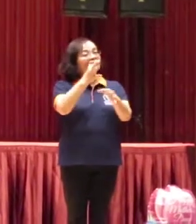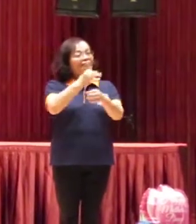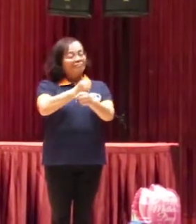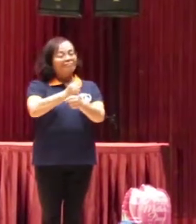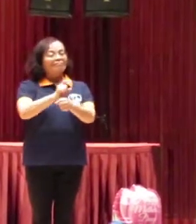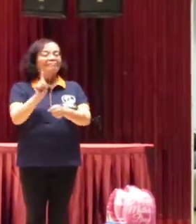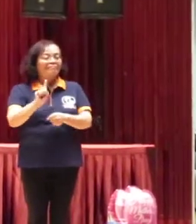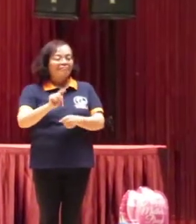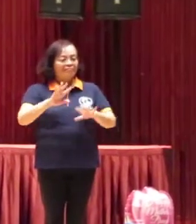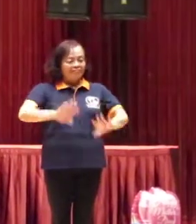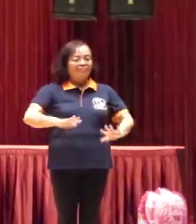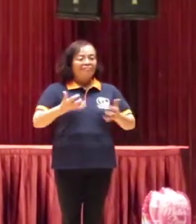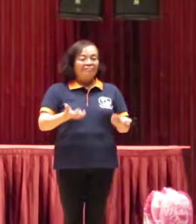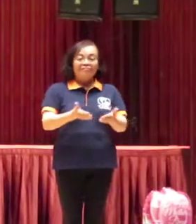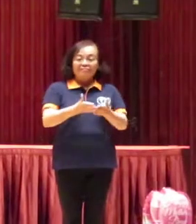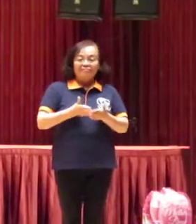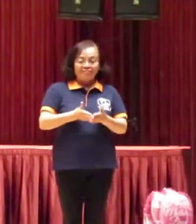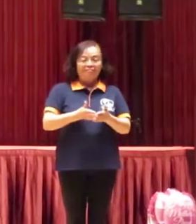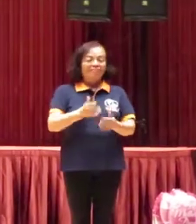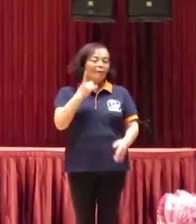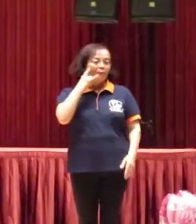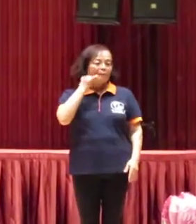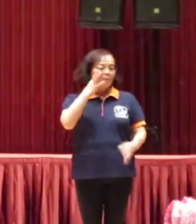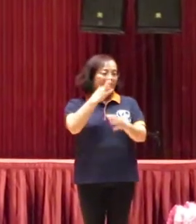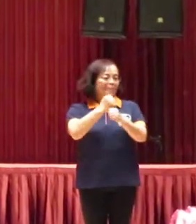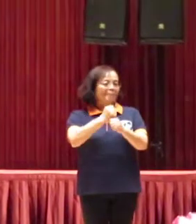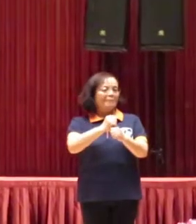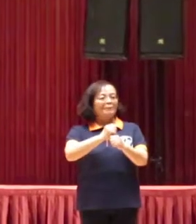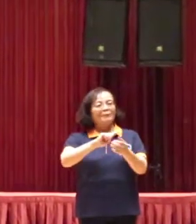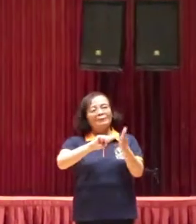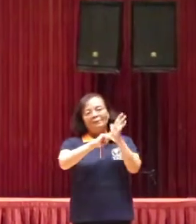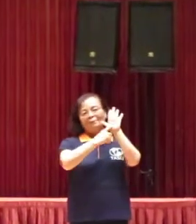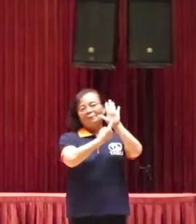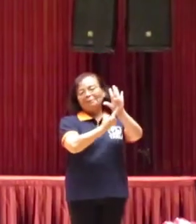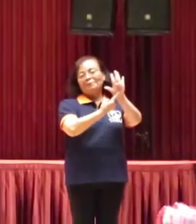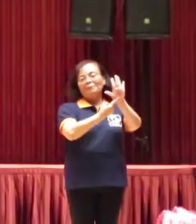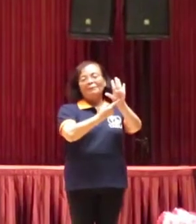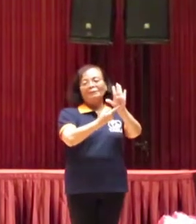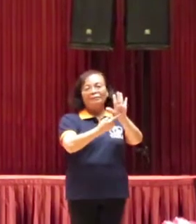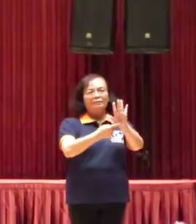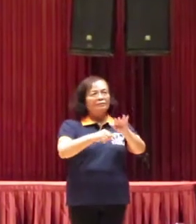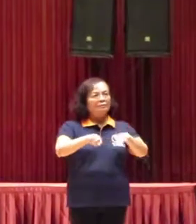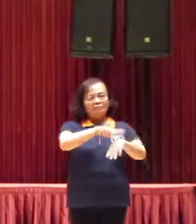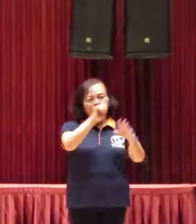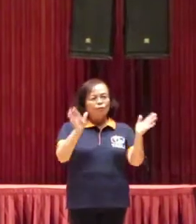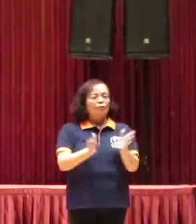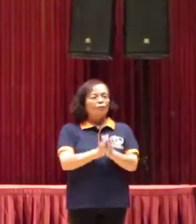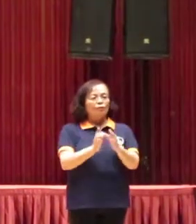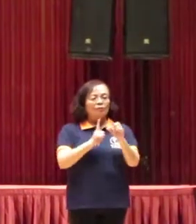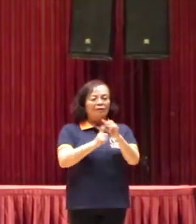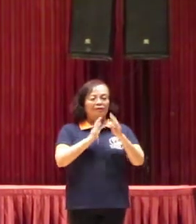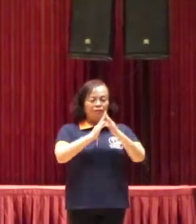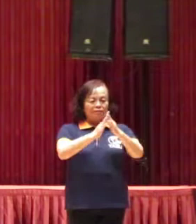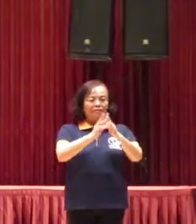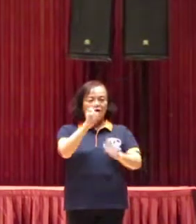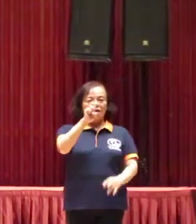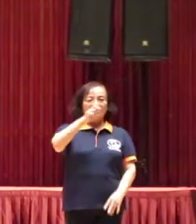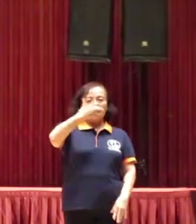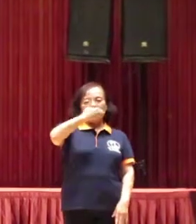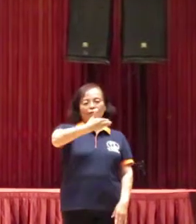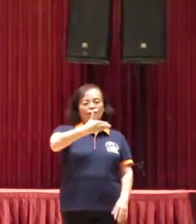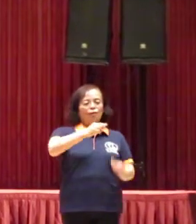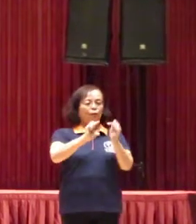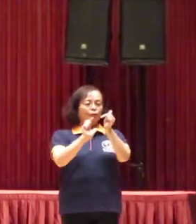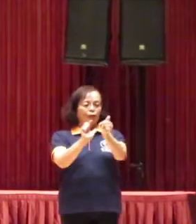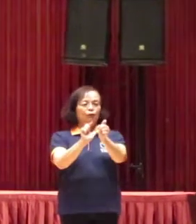说在我们今天母亲节表演的活动当中呢，母亲节的哭哈，因为我们总共台中市有29个区。29个区呢，今天